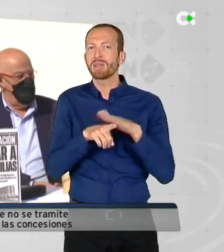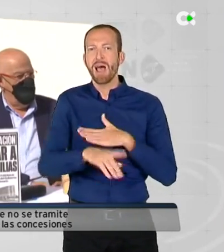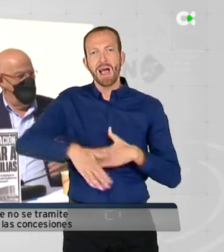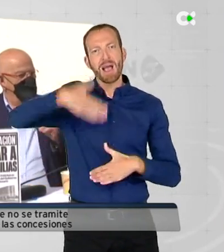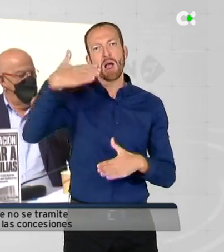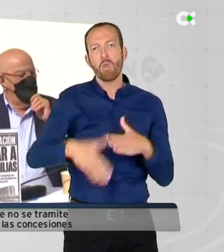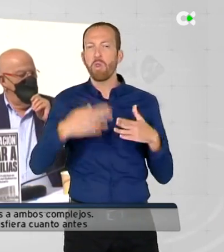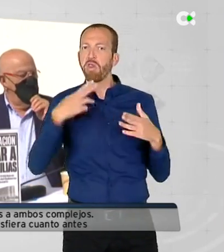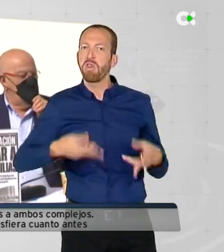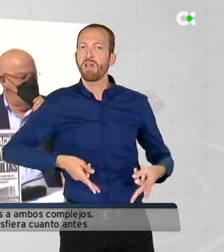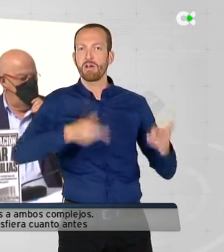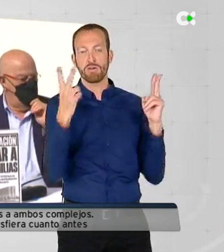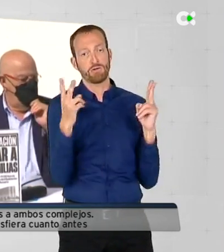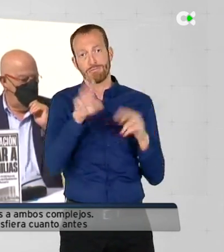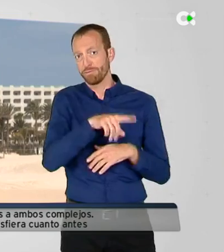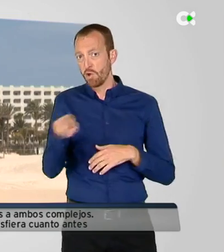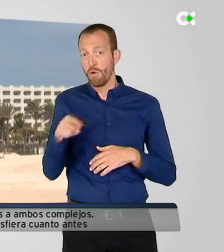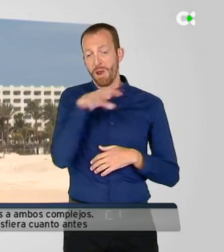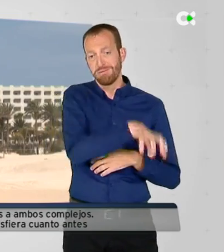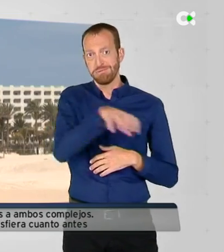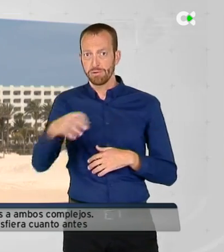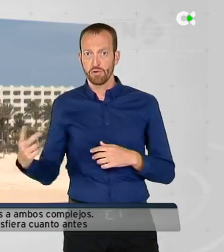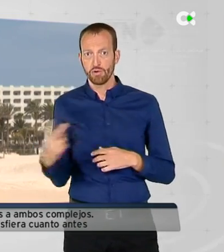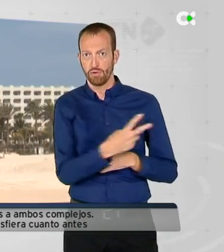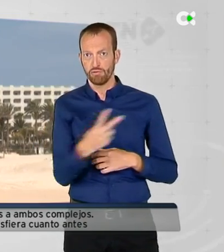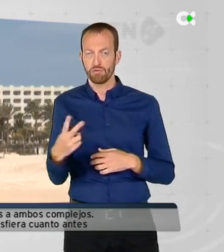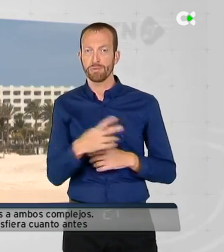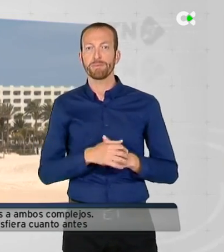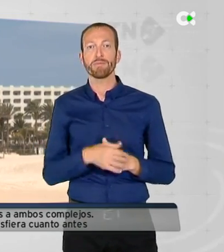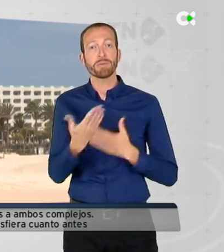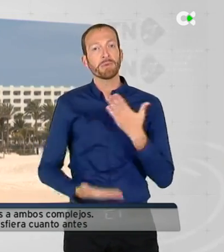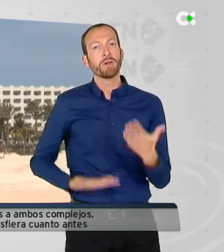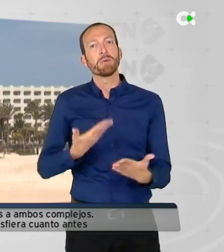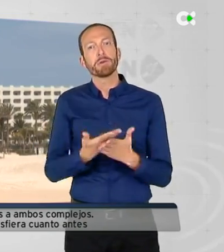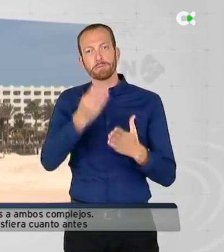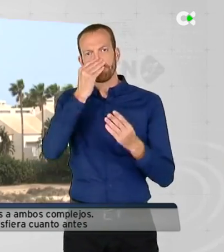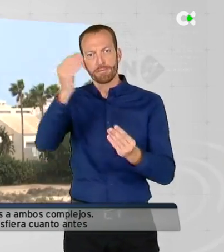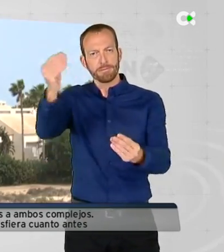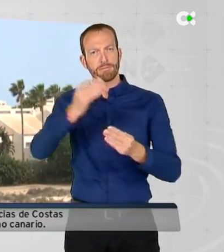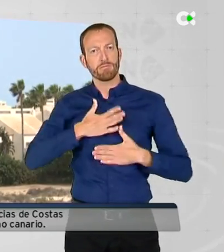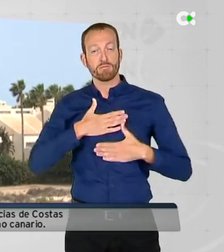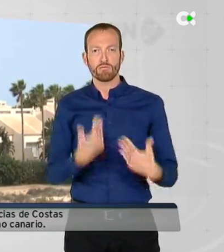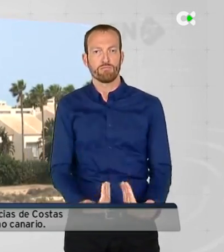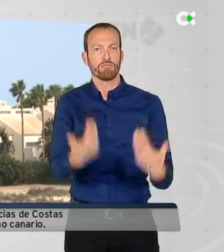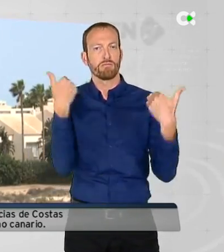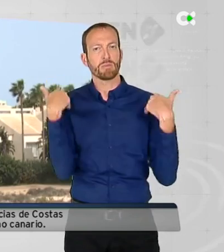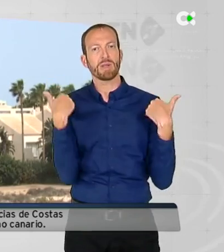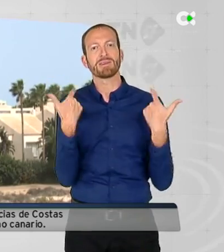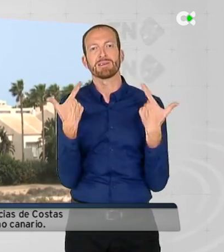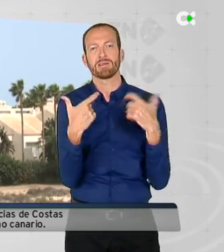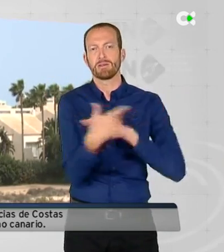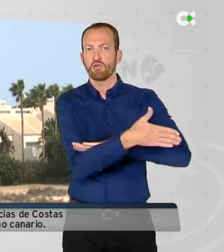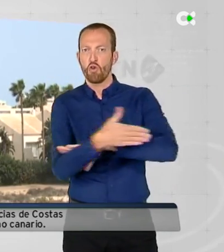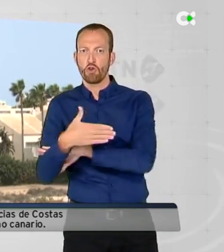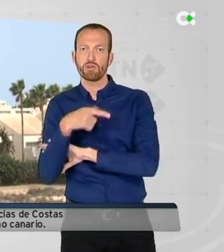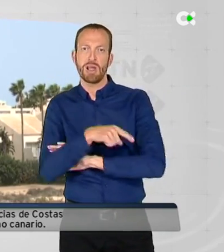de las concesiones que tienen otorgadas a ambos complejos. Exigen que se transfiera cuanto antes las competencias